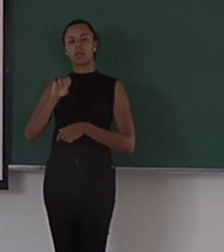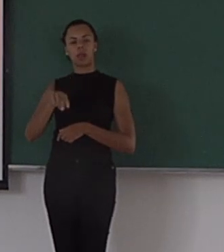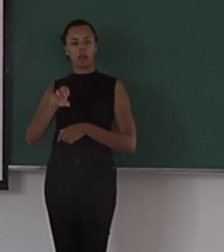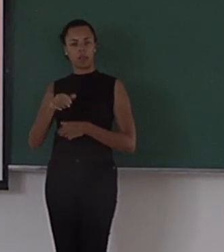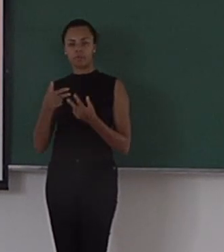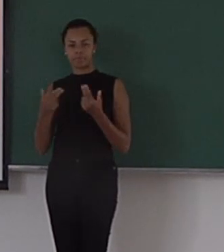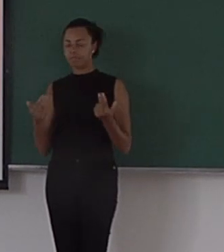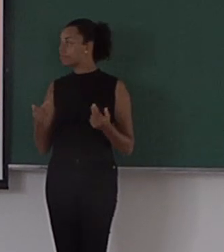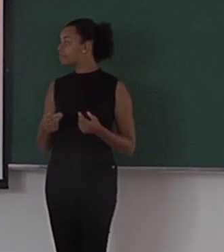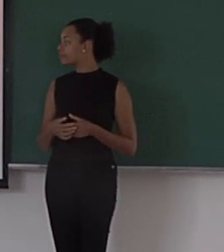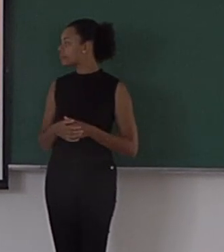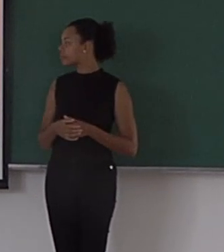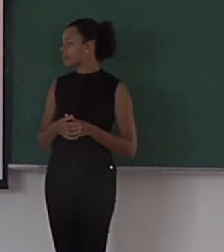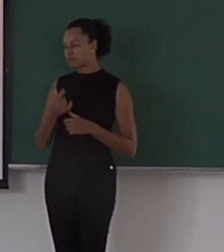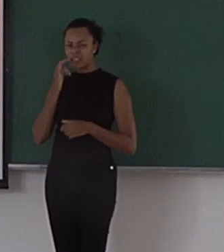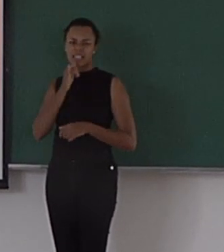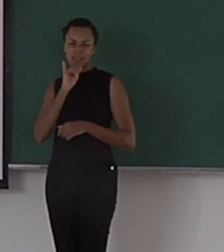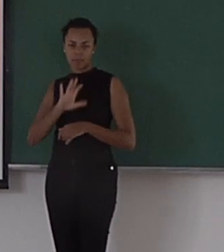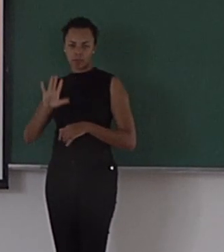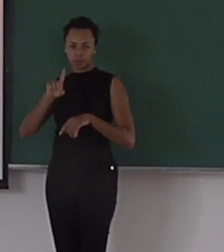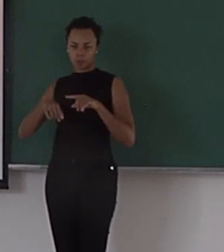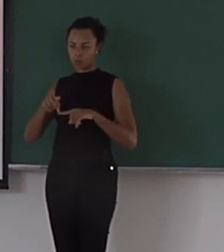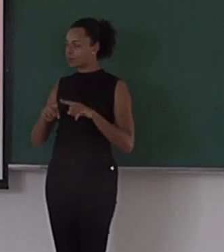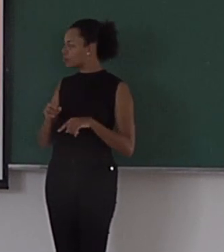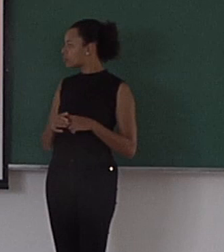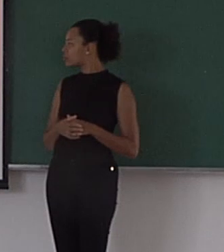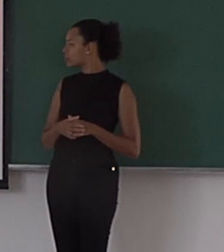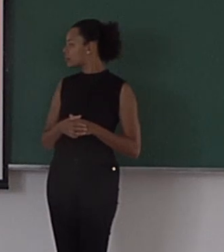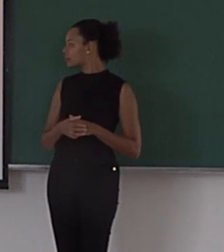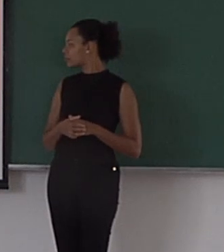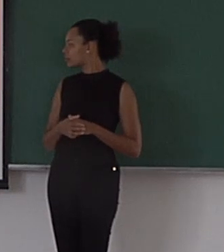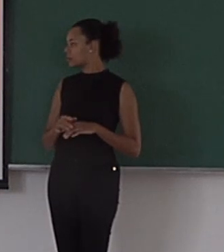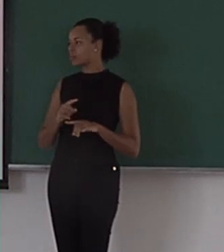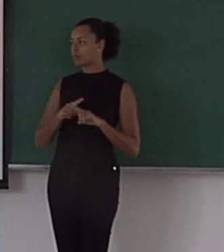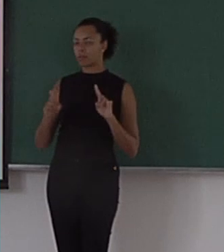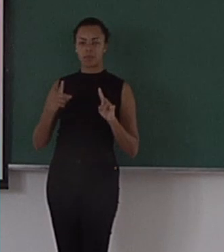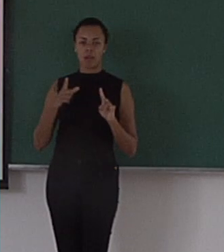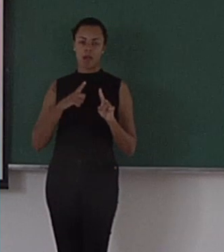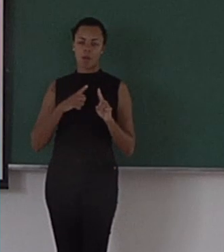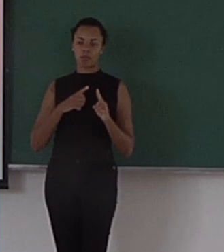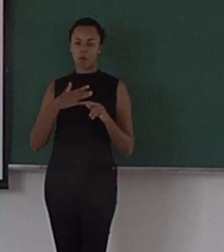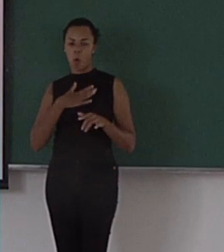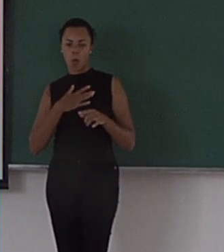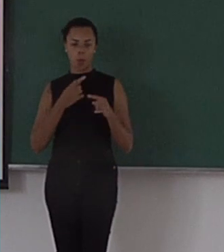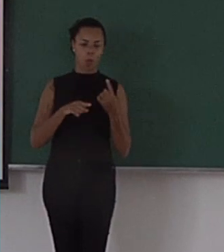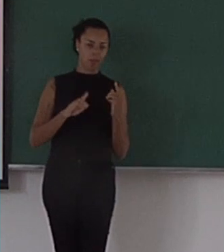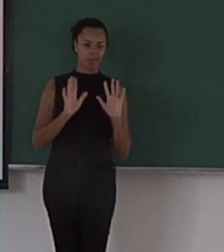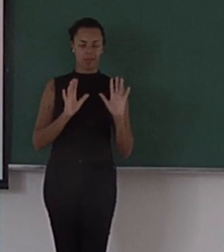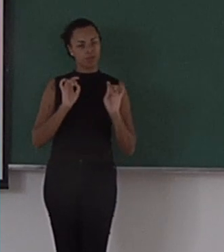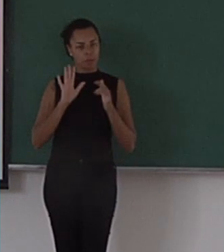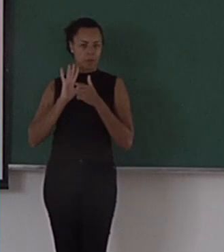então, gente, ó, isso aqui são alguns produtos, mas eu não tenho conflito de interesse nenhum, tá? Nem a favor, nem contra. Foi só mesmo para